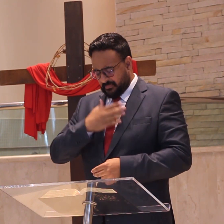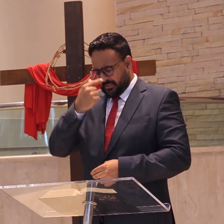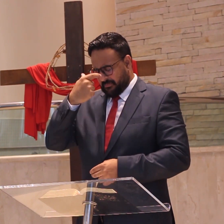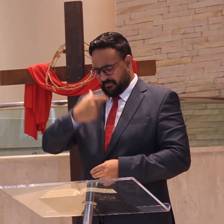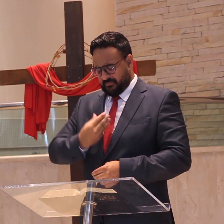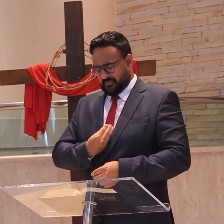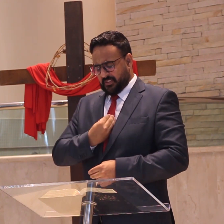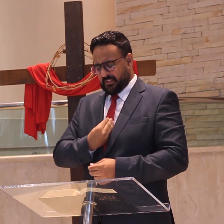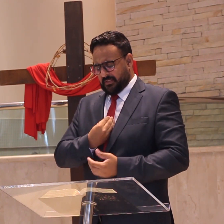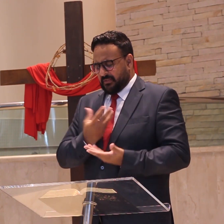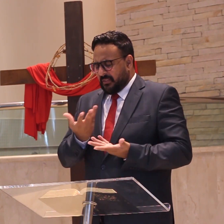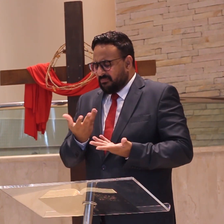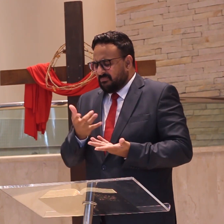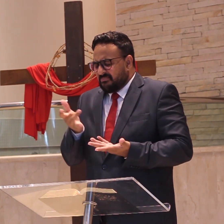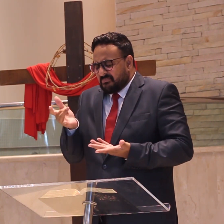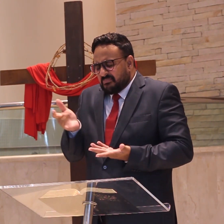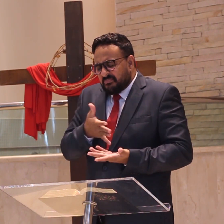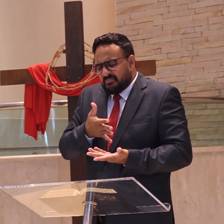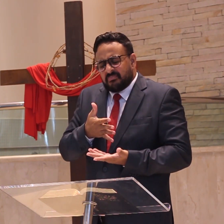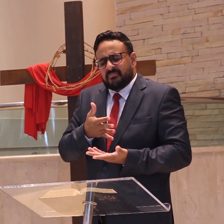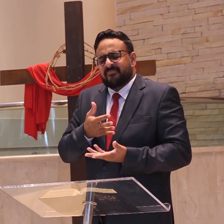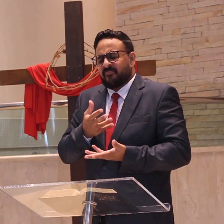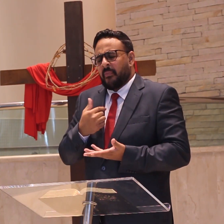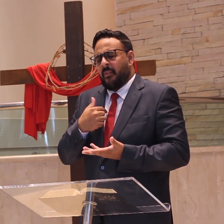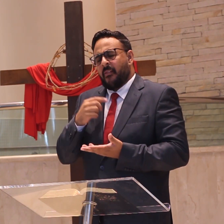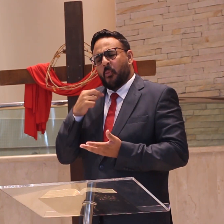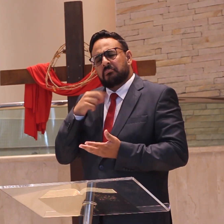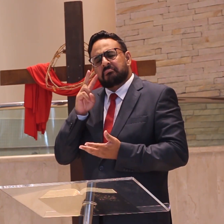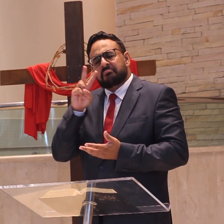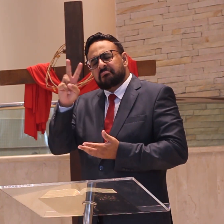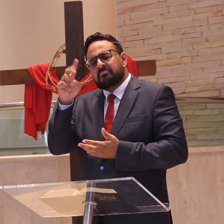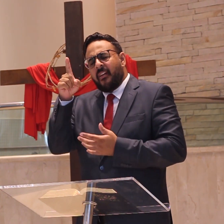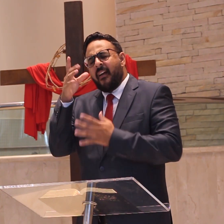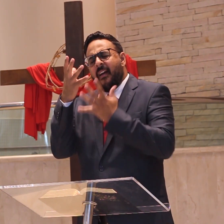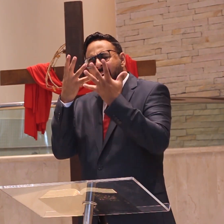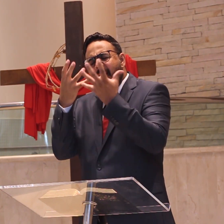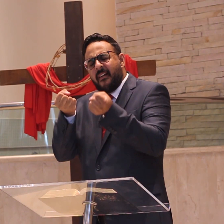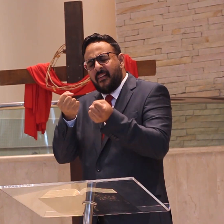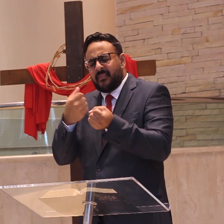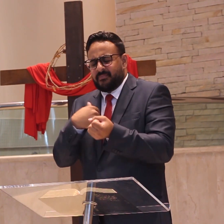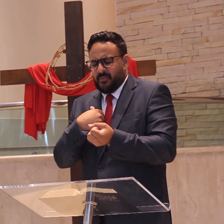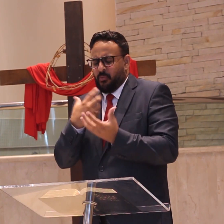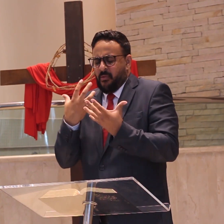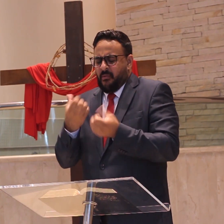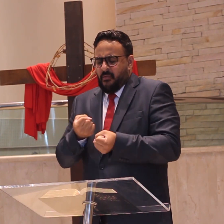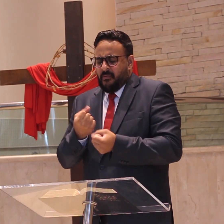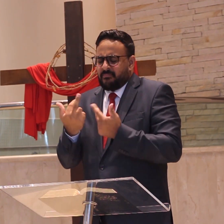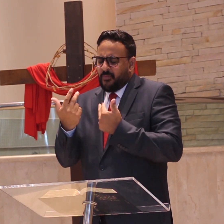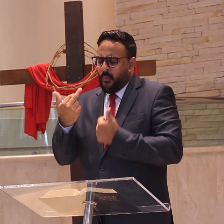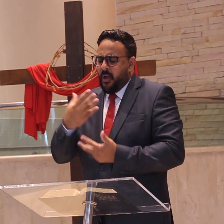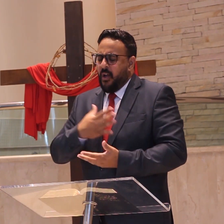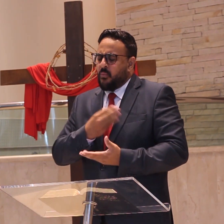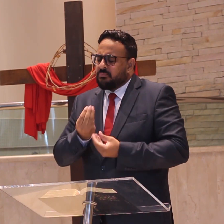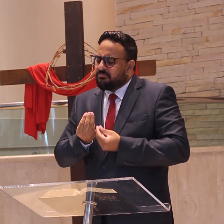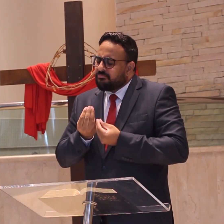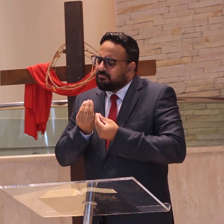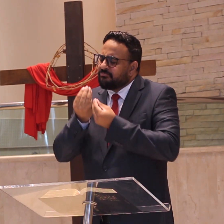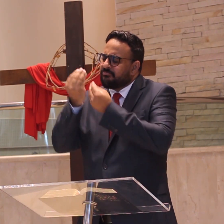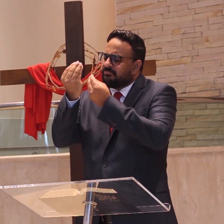em nosso lugar. Que nessa noite possamos refletir sobre quão frágil e quão simples somos neste mundo,